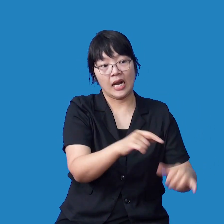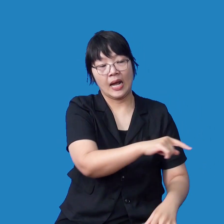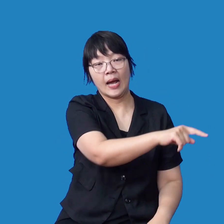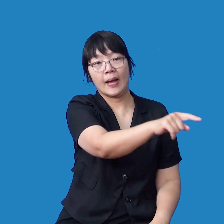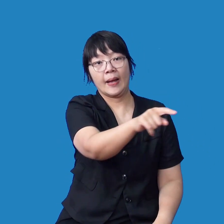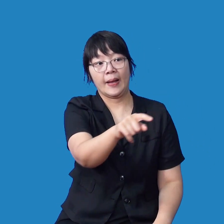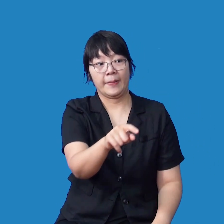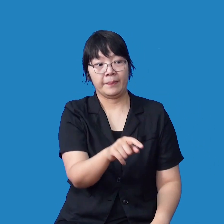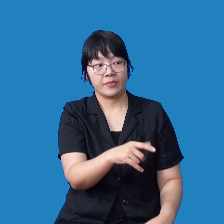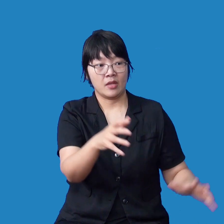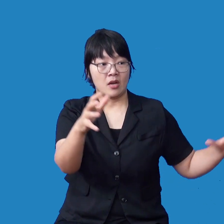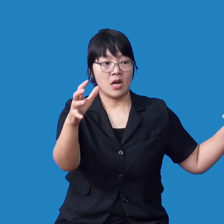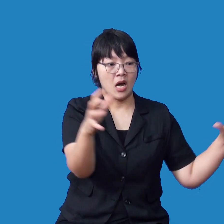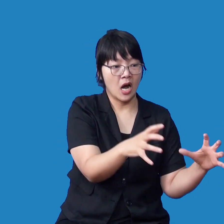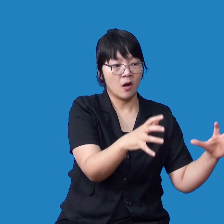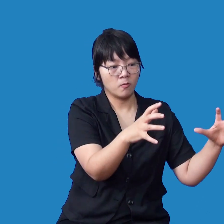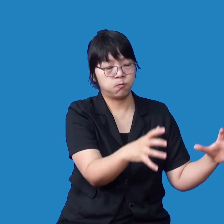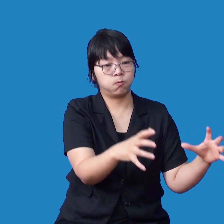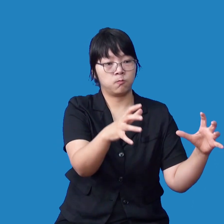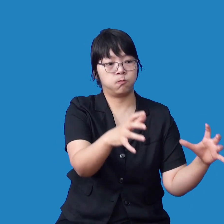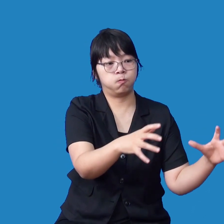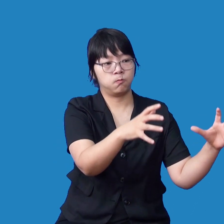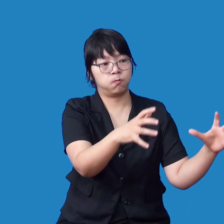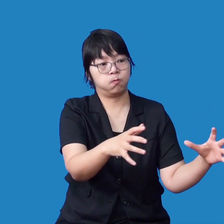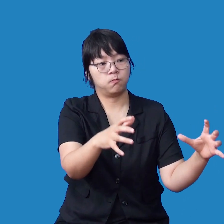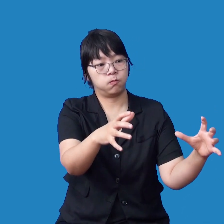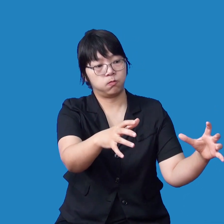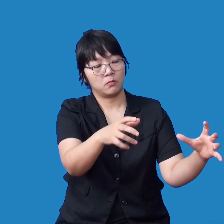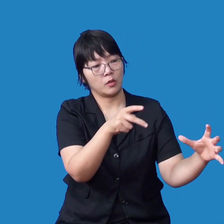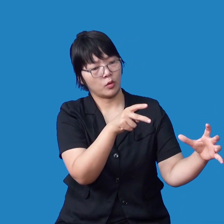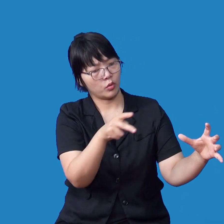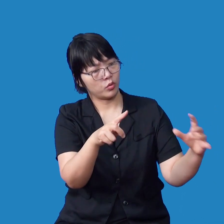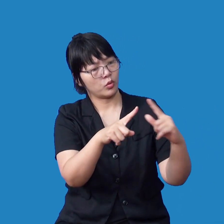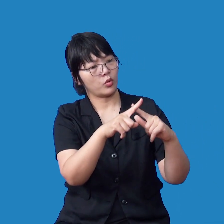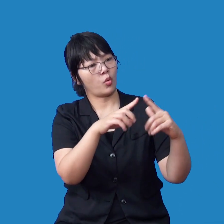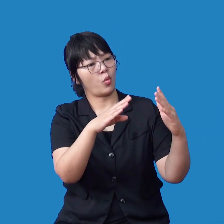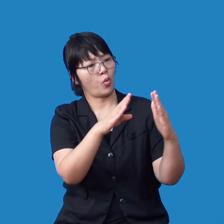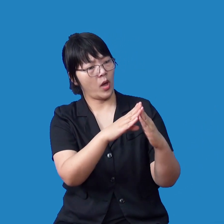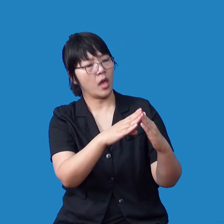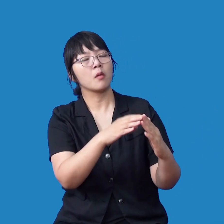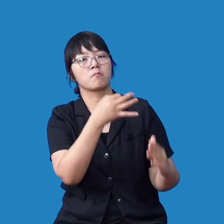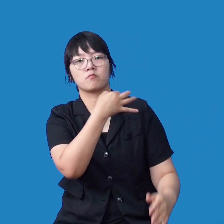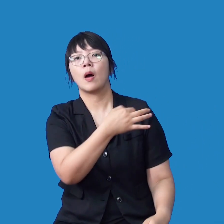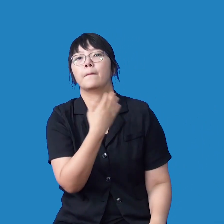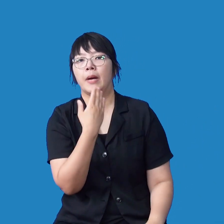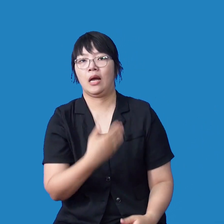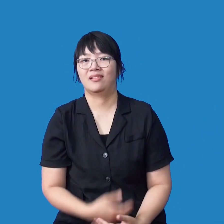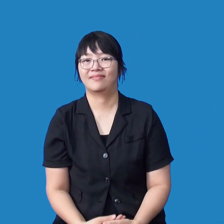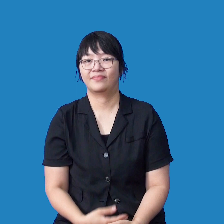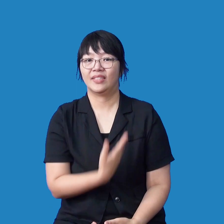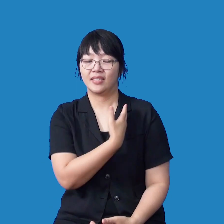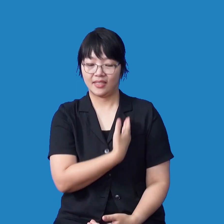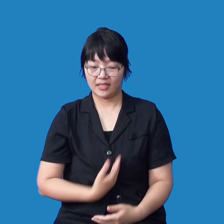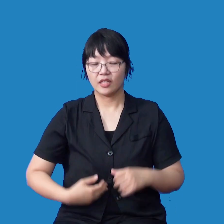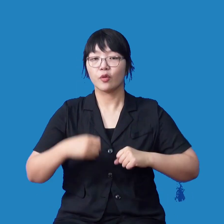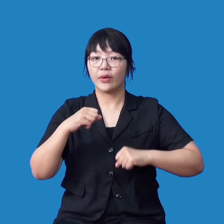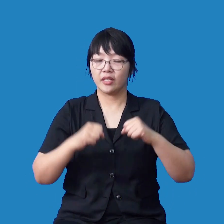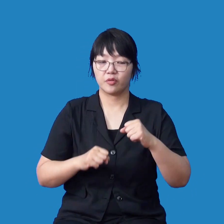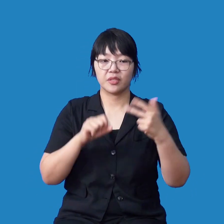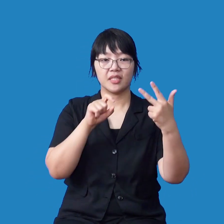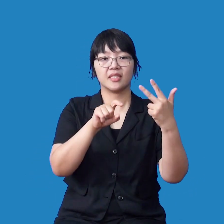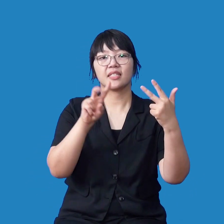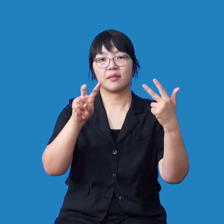거대한 하나의 교회라고 할 수가 있을 것입니다. 실제로 사도행전 7장